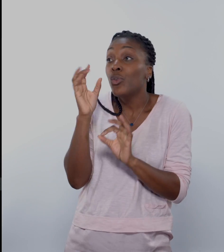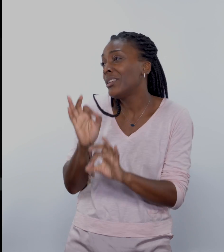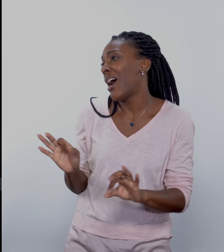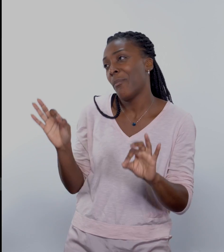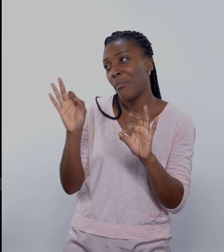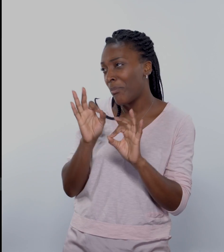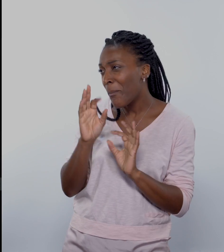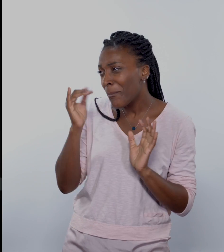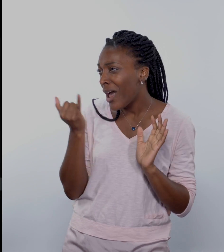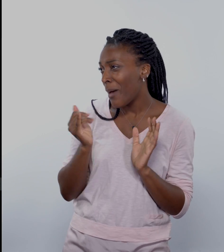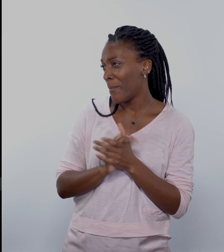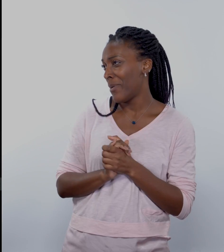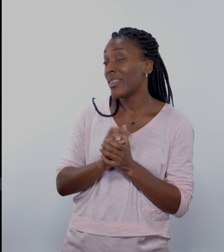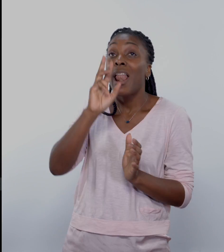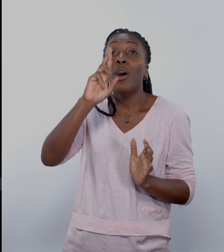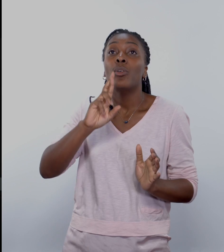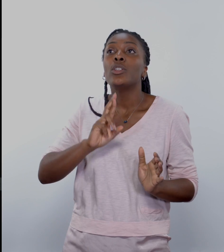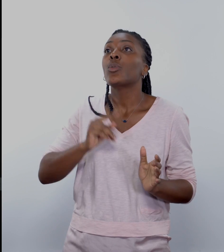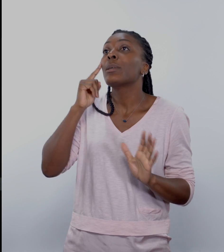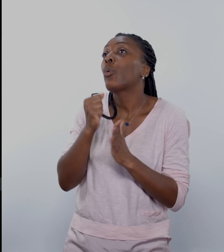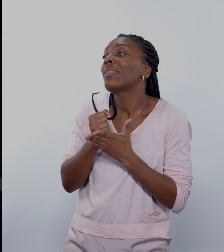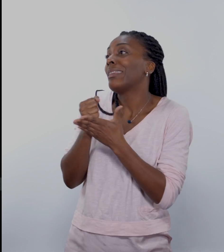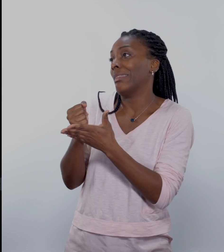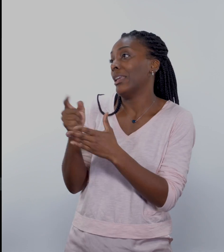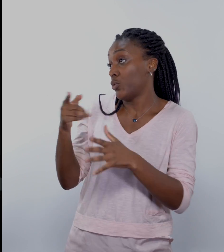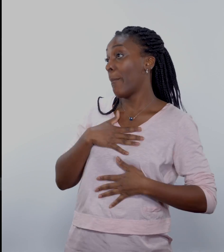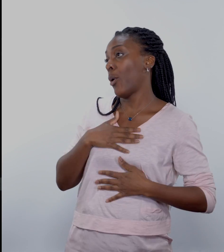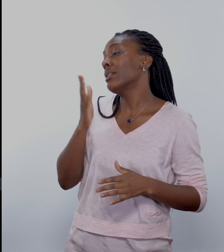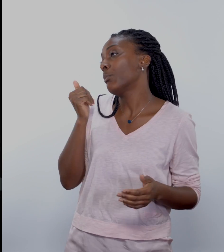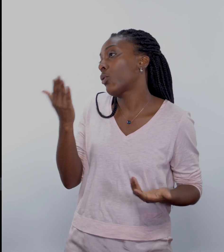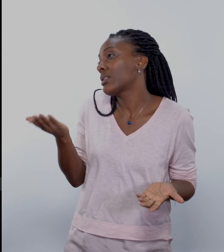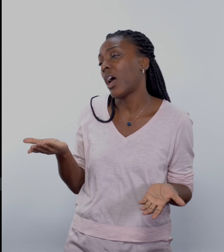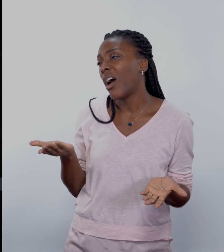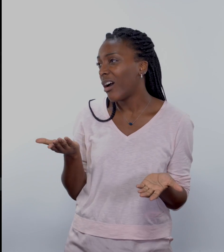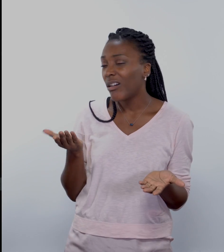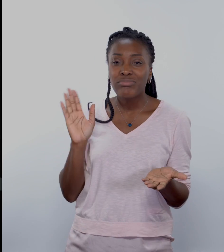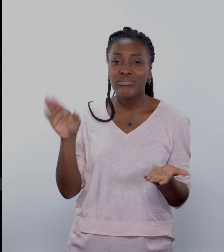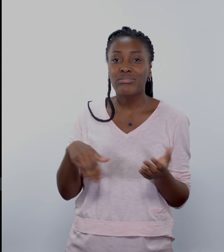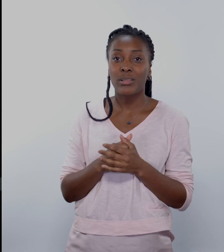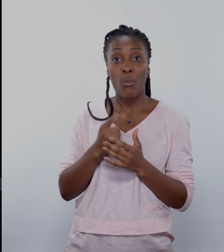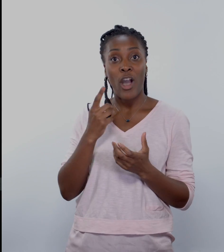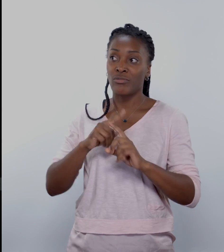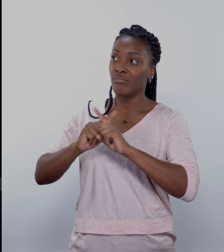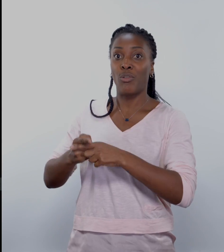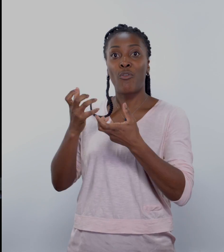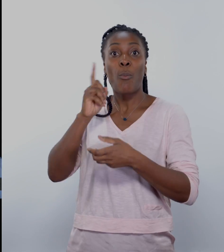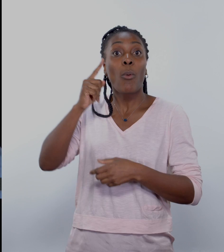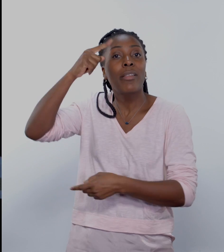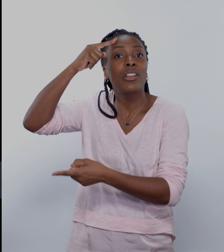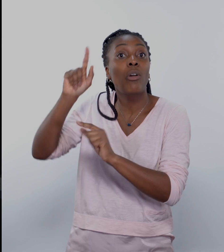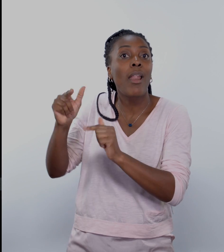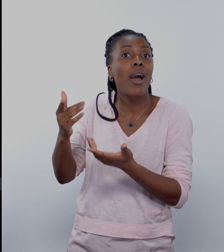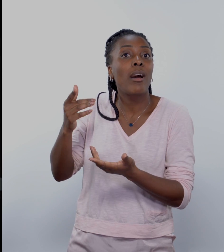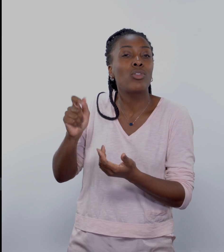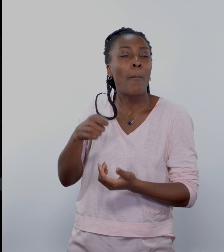peur de je ne sais quoi, puisque la religion était fondée pour moi sur la peur. Et j'ai espéré le convertir puisqu'il était intelligent. Je me suis dit,